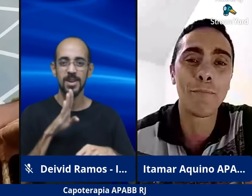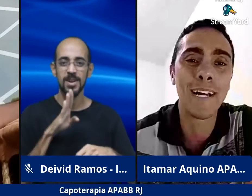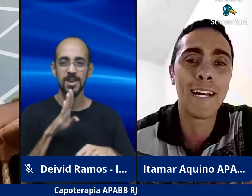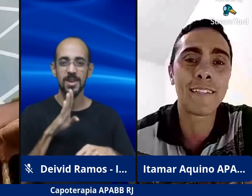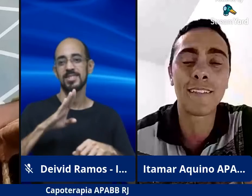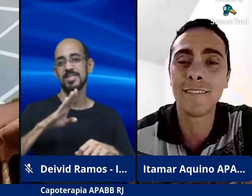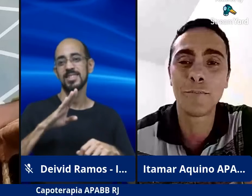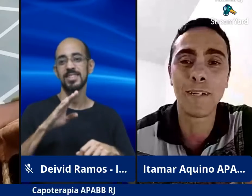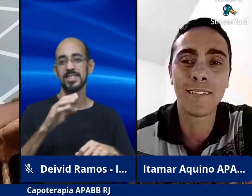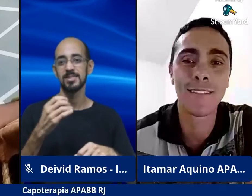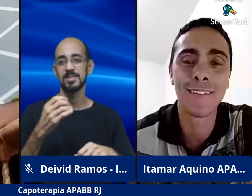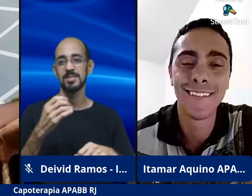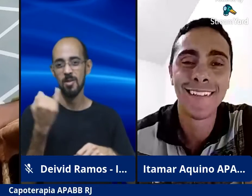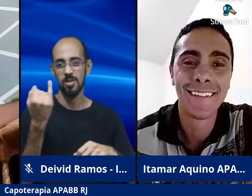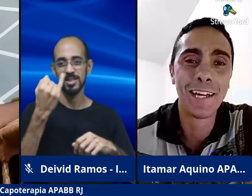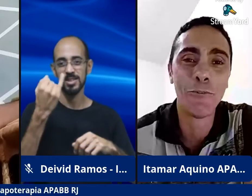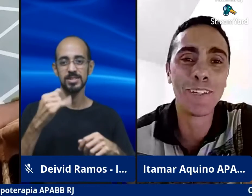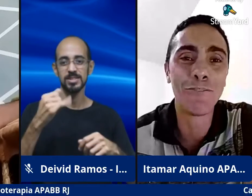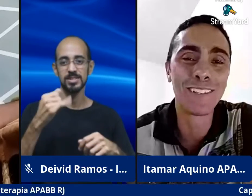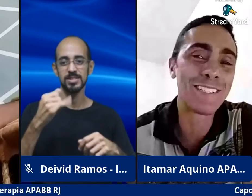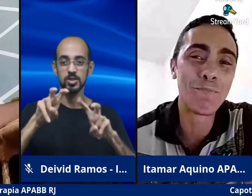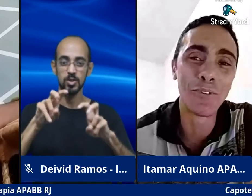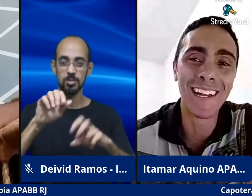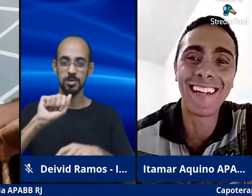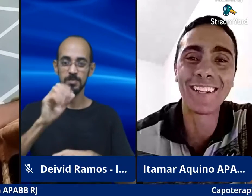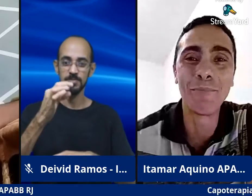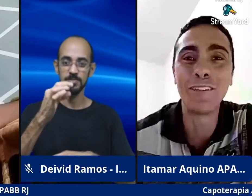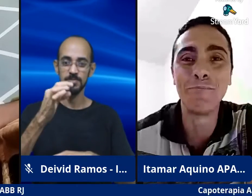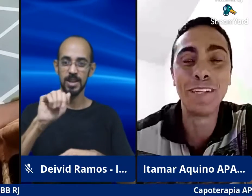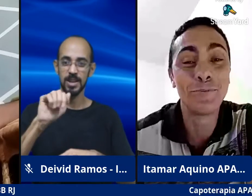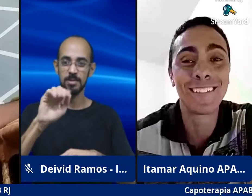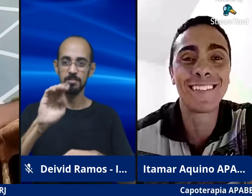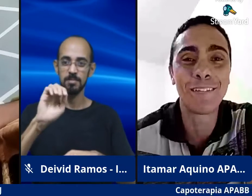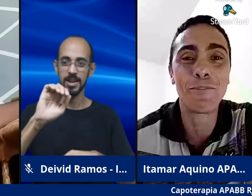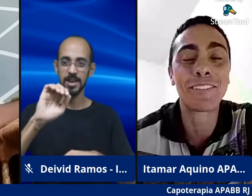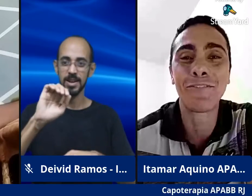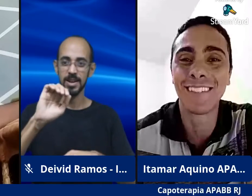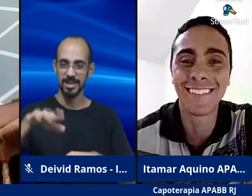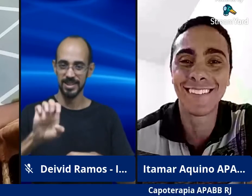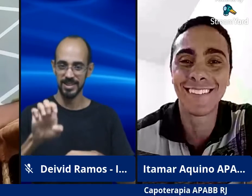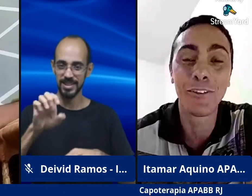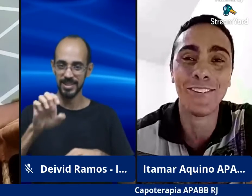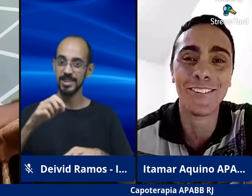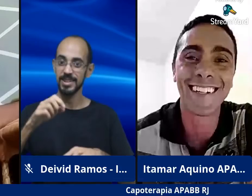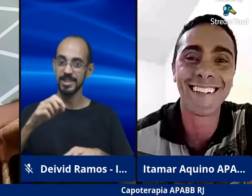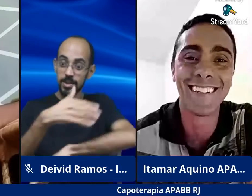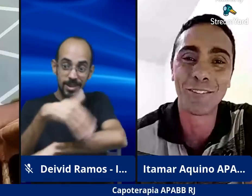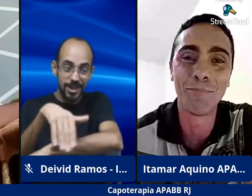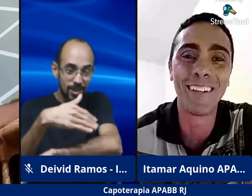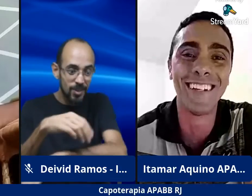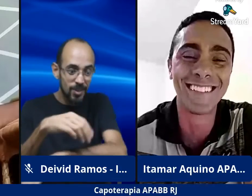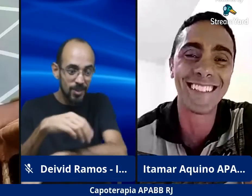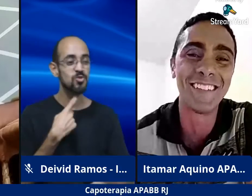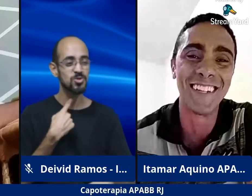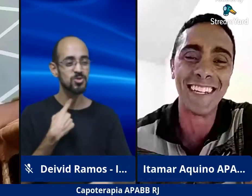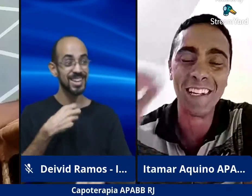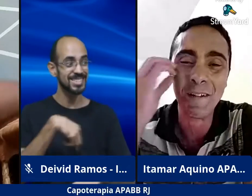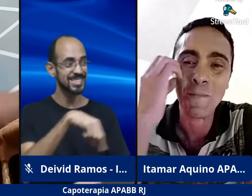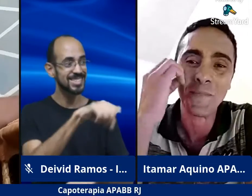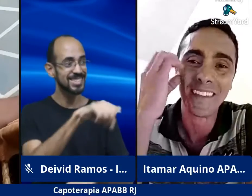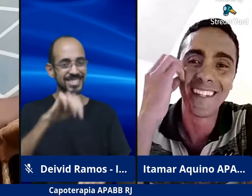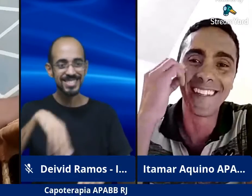questão do atabaque, a gente passa na rua, dá vontade de pular ali no meio, mesmo sem saber o que está fazendo, sou eu, cara. Eu sou mesmo assim